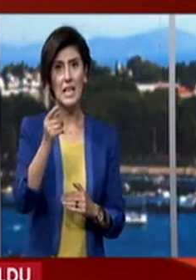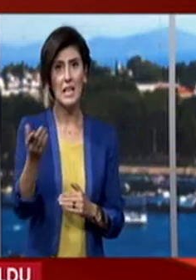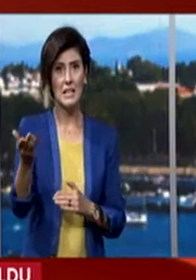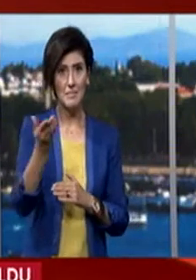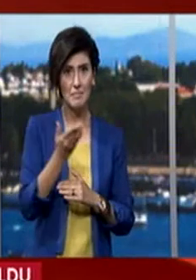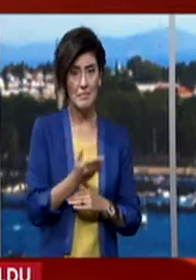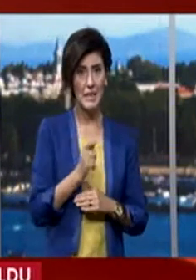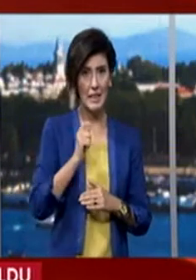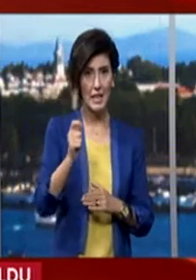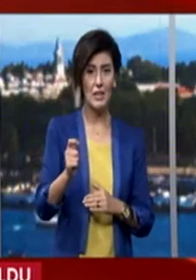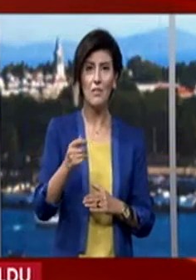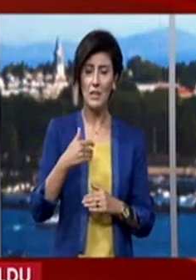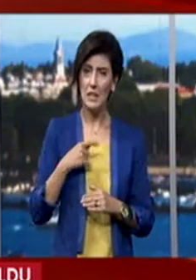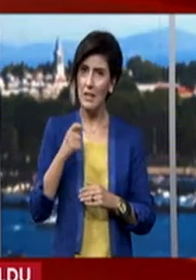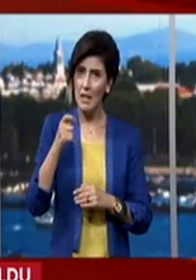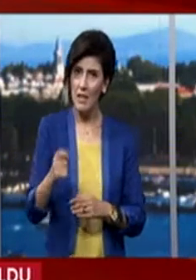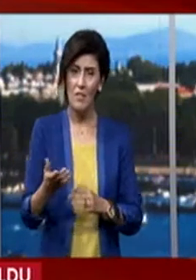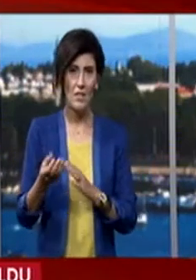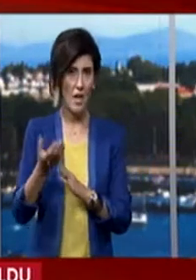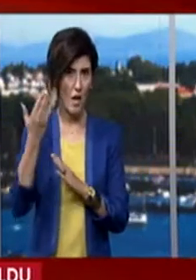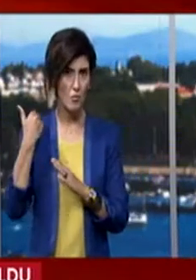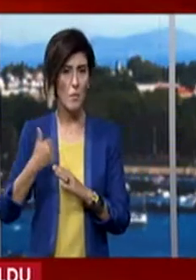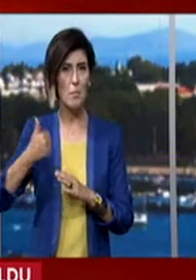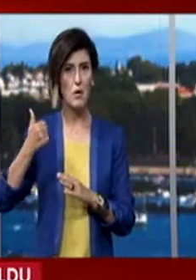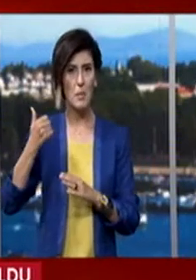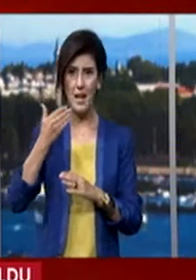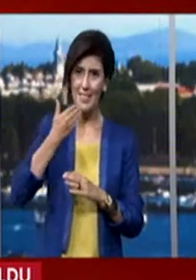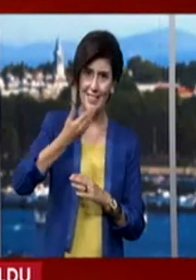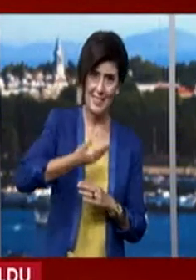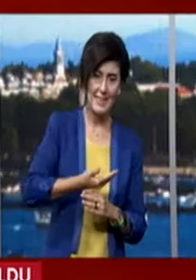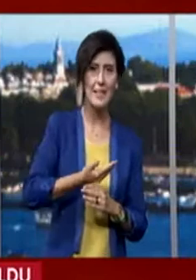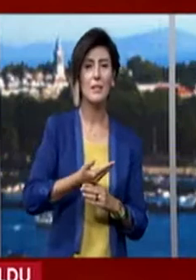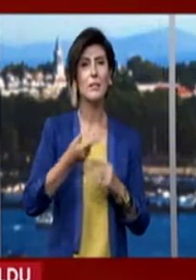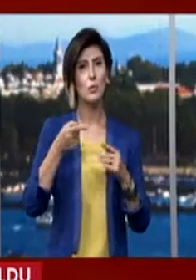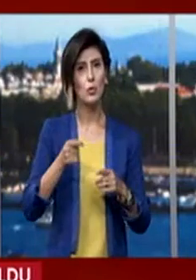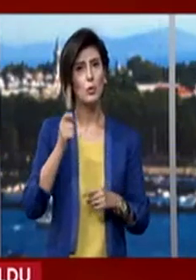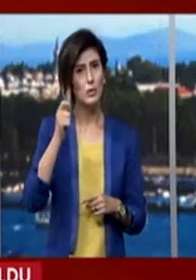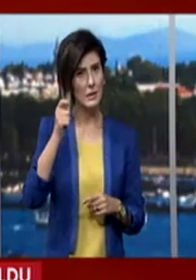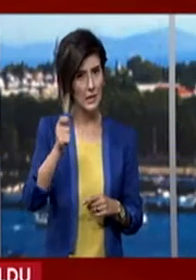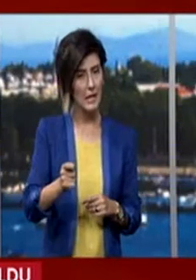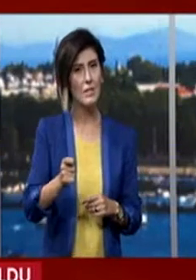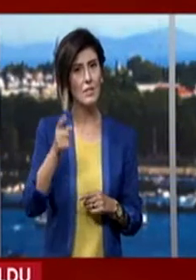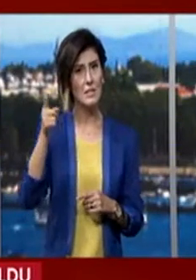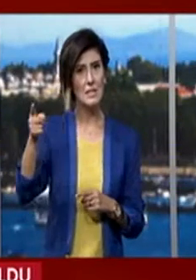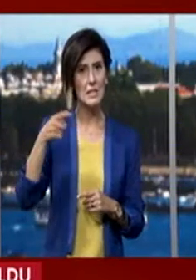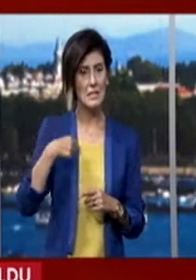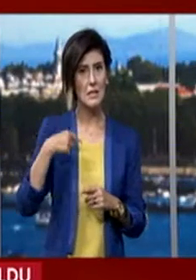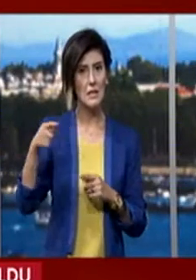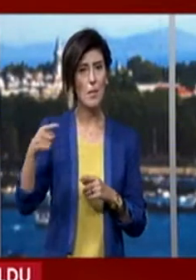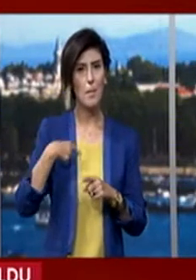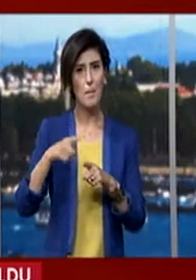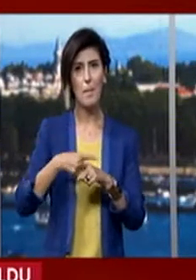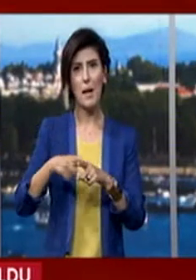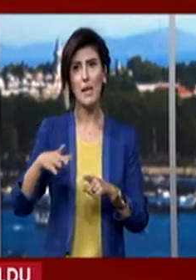vardı. Bizim teklifimiz olarak da daha önce Sayın Başbakanımız da ifade ettiği için bu teklifimizi de sizlerle